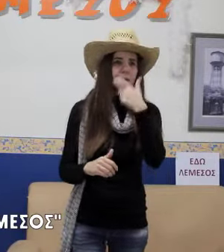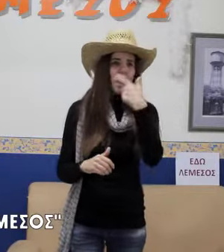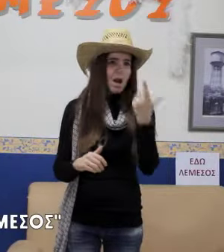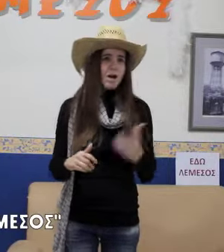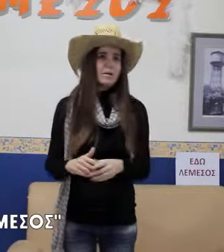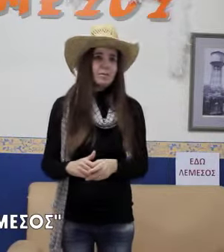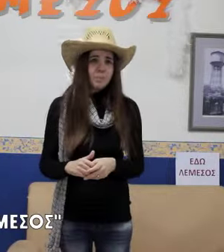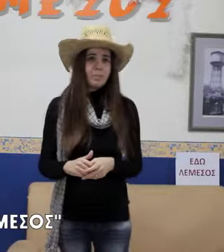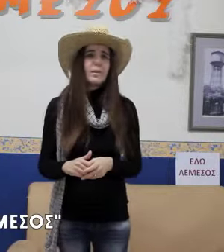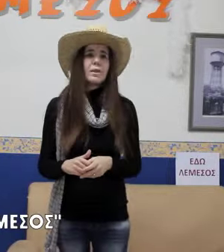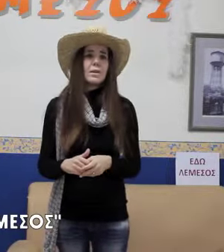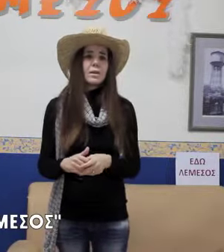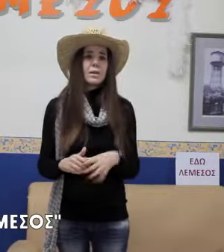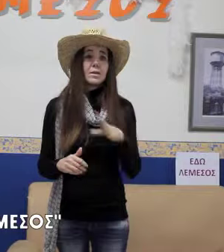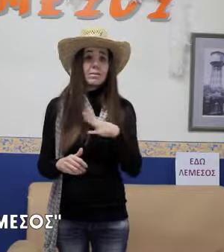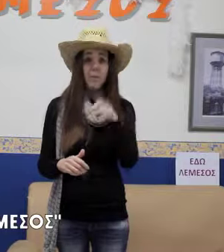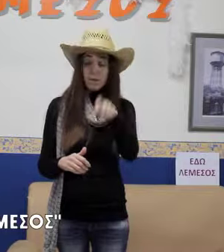Οι πολίτες θα μπορούν να απολαύσουν